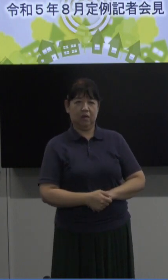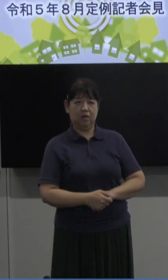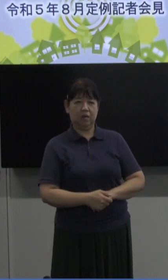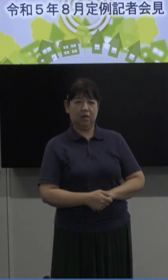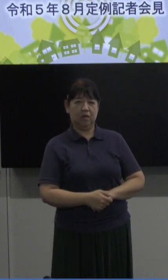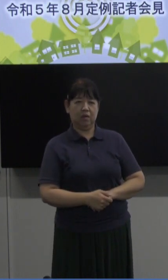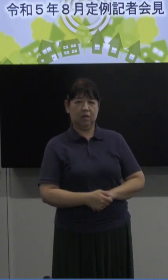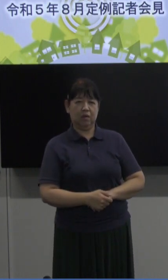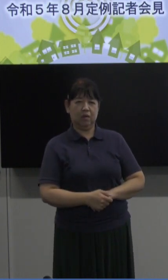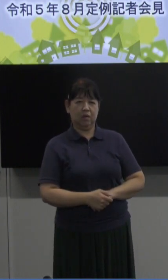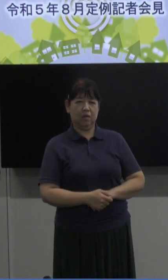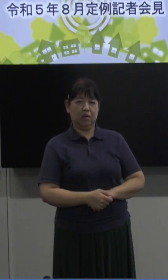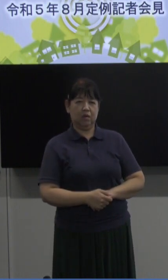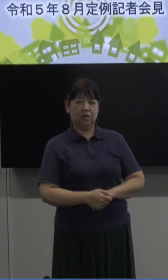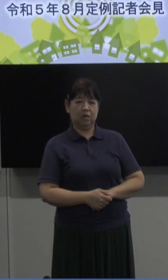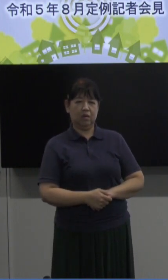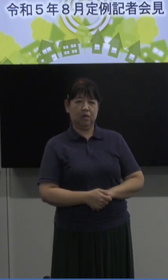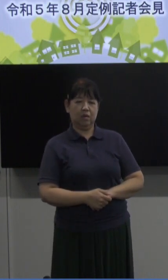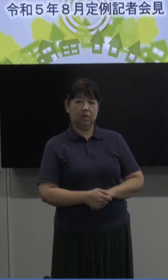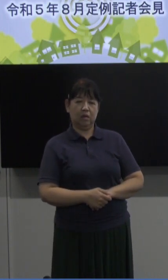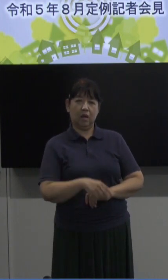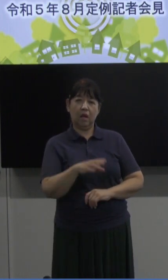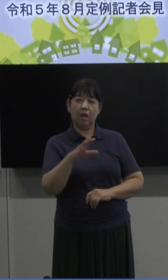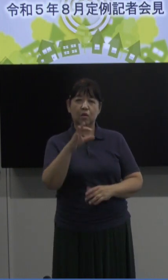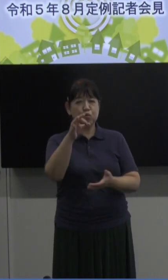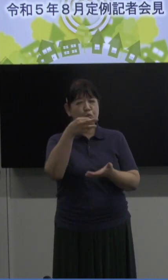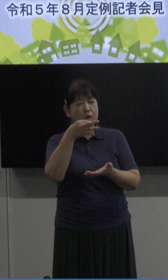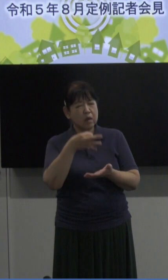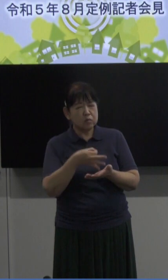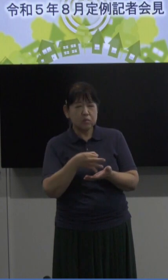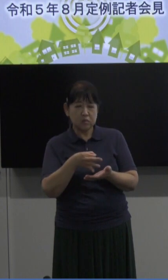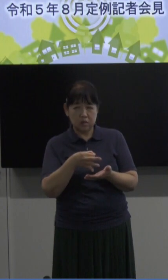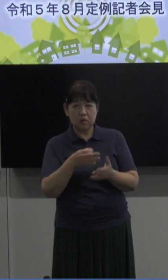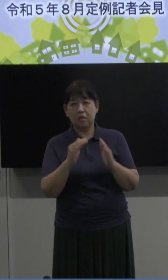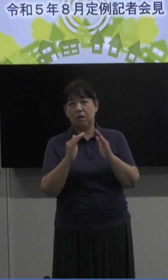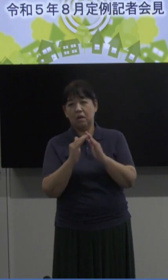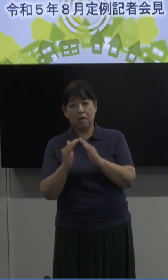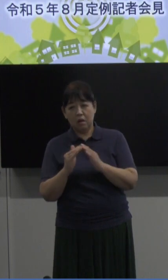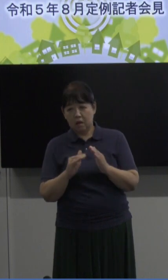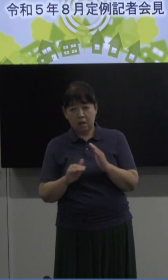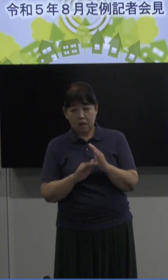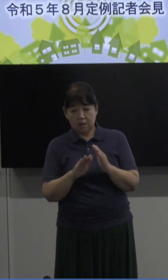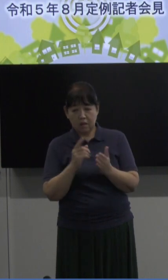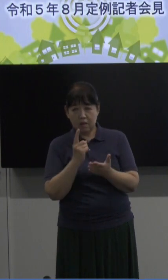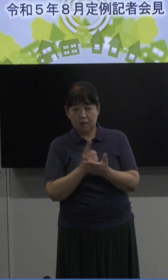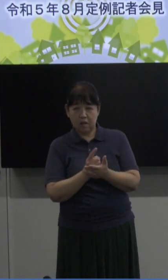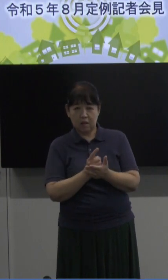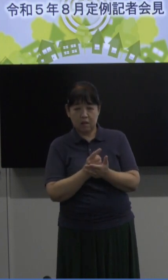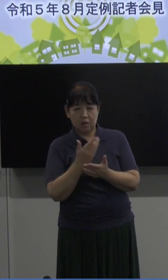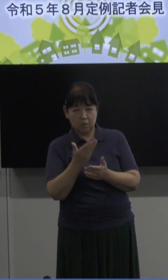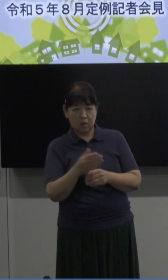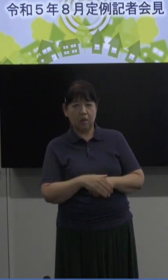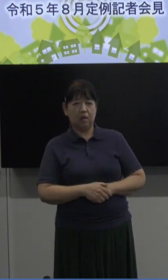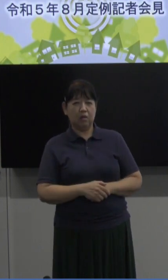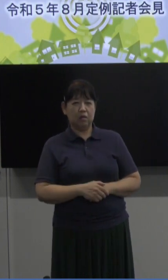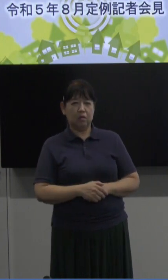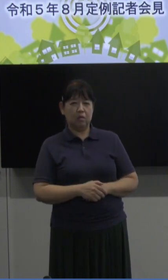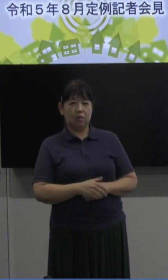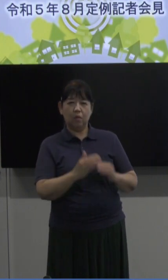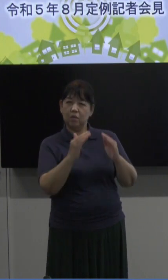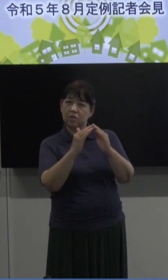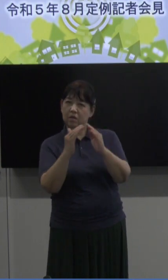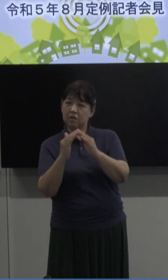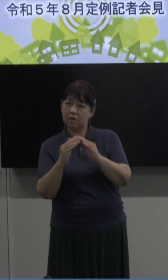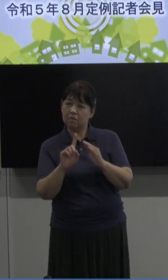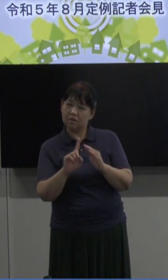低所得世帯だけを対象にして助成するっていうこともできたと思うんですけれど、世帯の把握が難しい